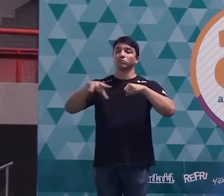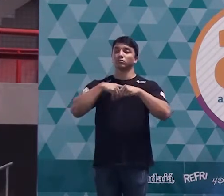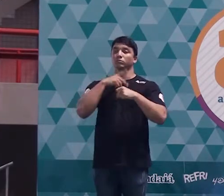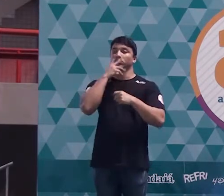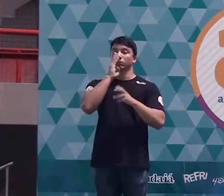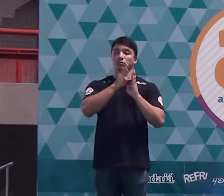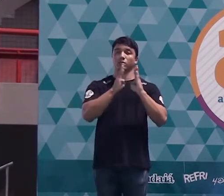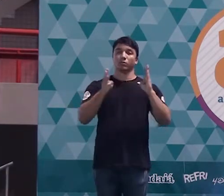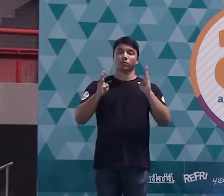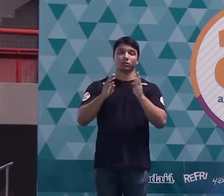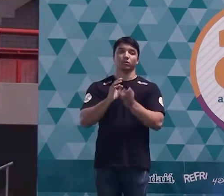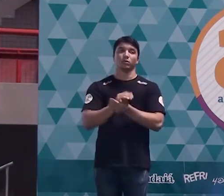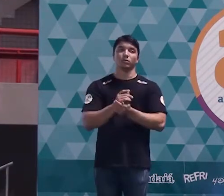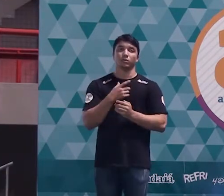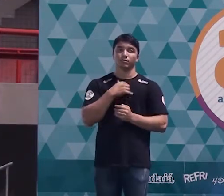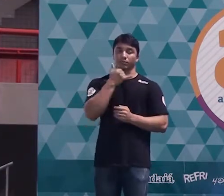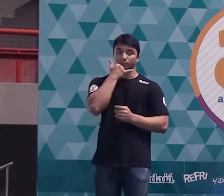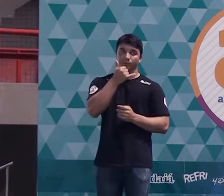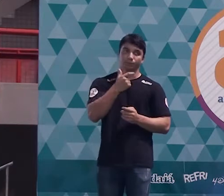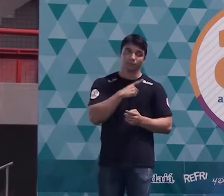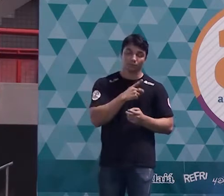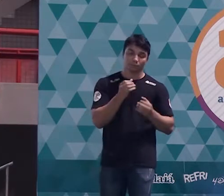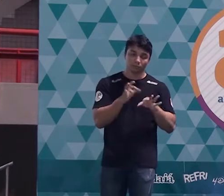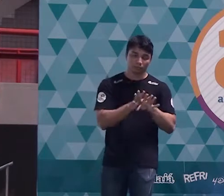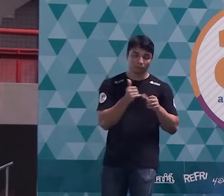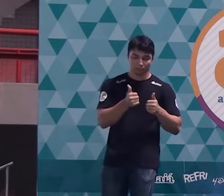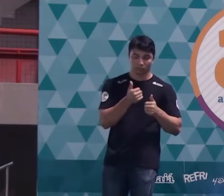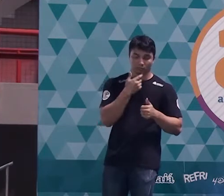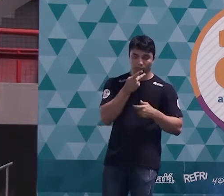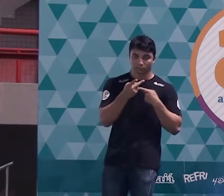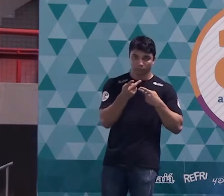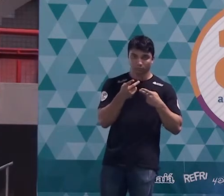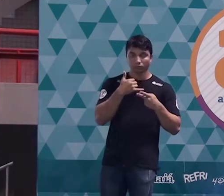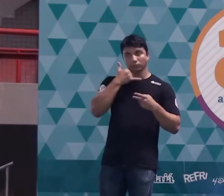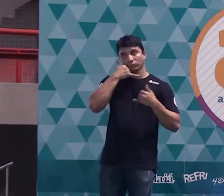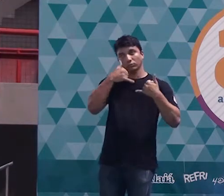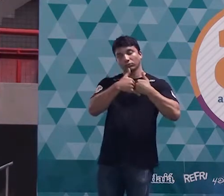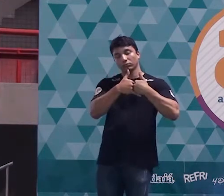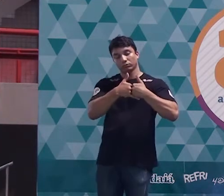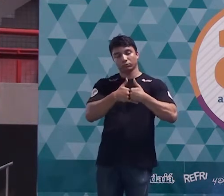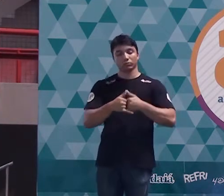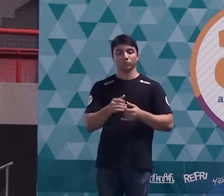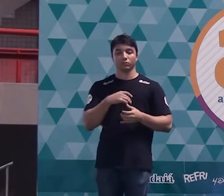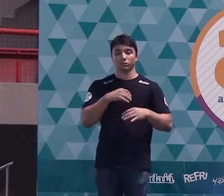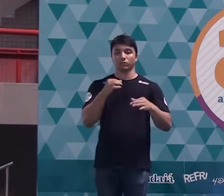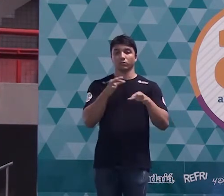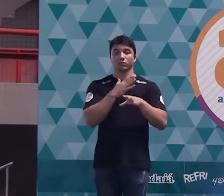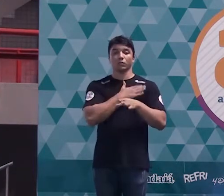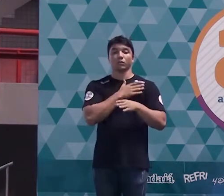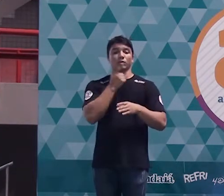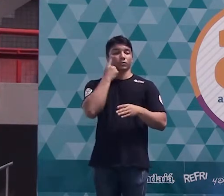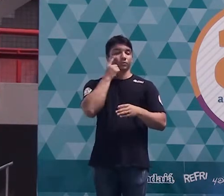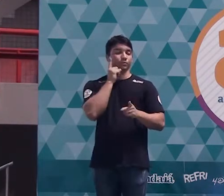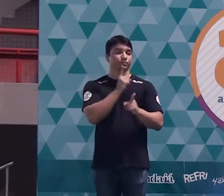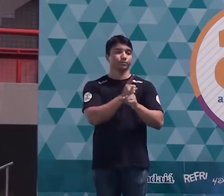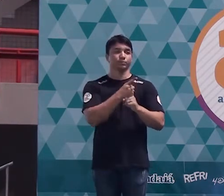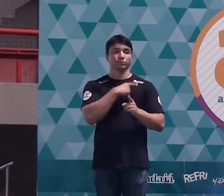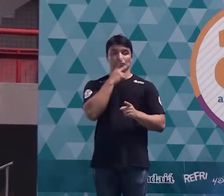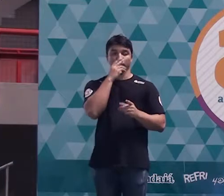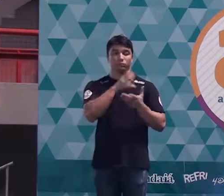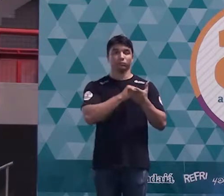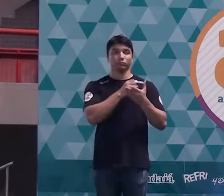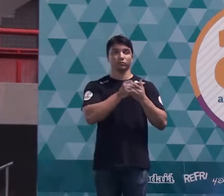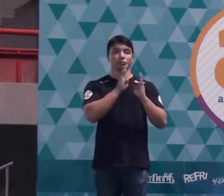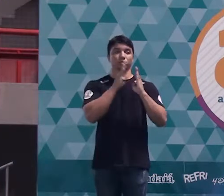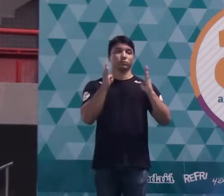a biblioteca? Aí a telefonista diz, pronto, pode falar, a bibliotecária está na linha. Gostaria de verificar se já posso retirar livros